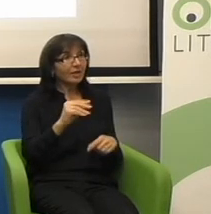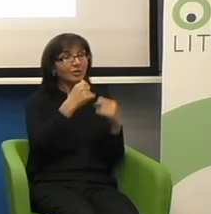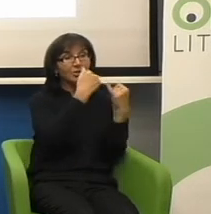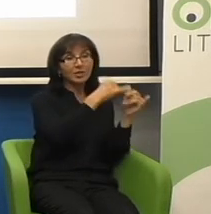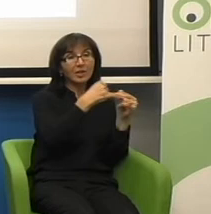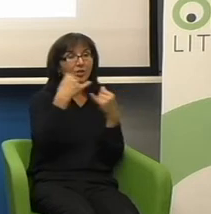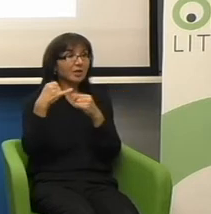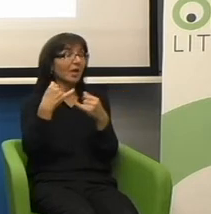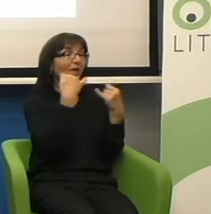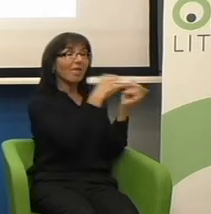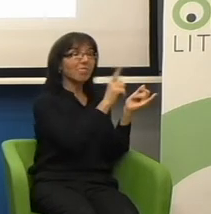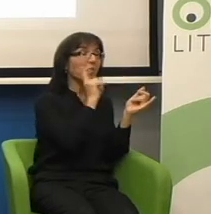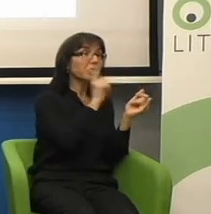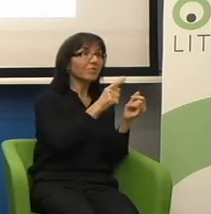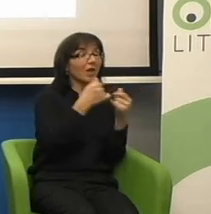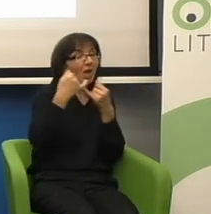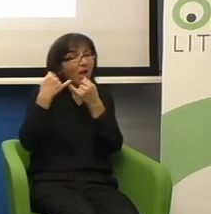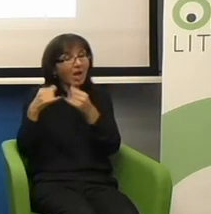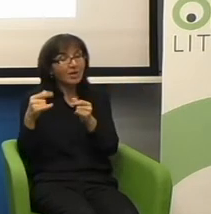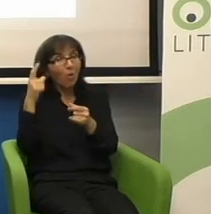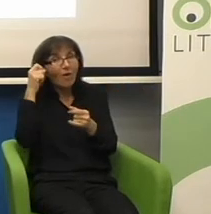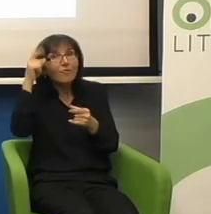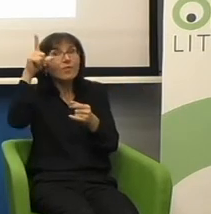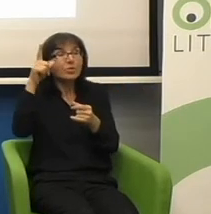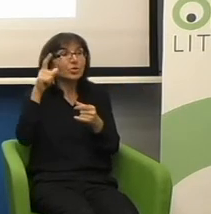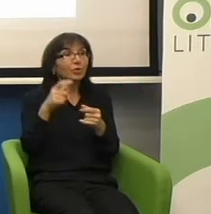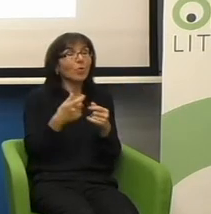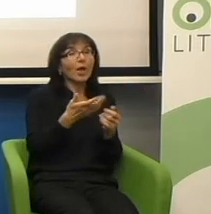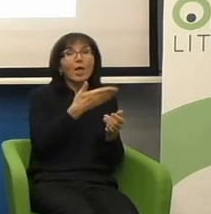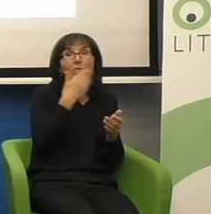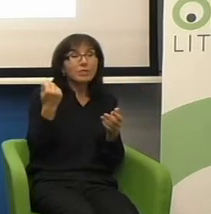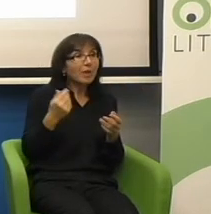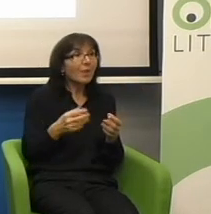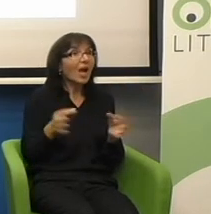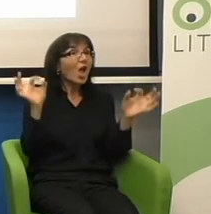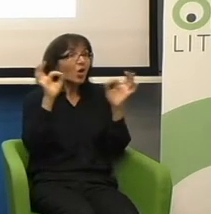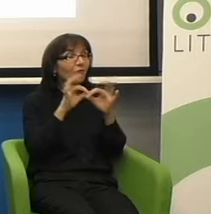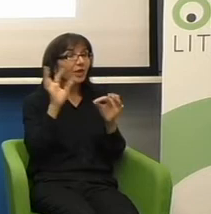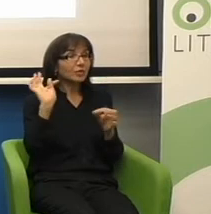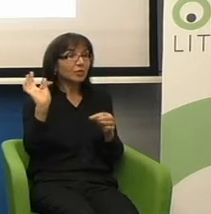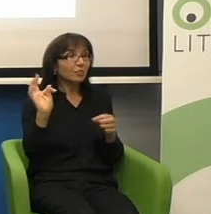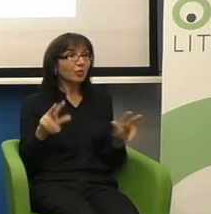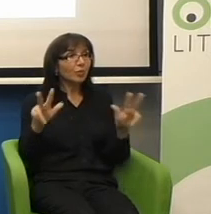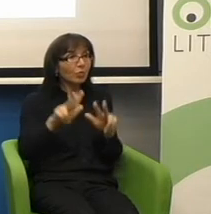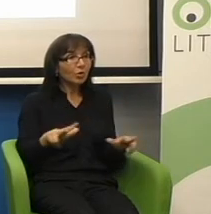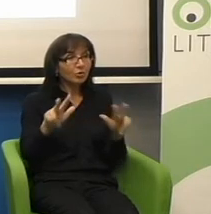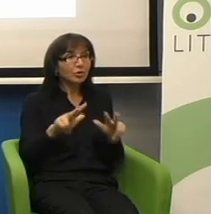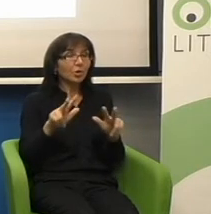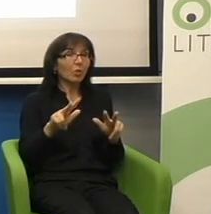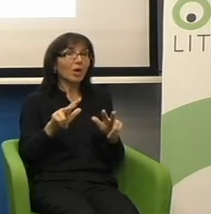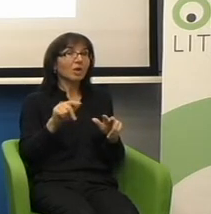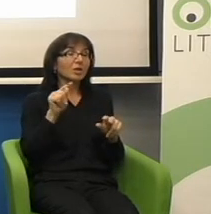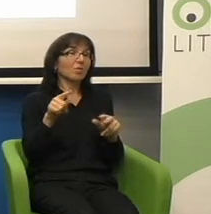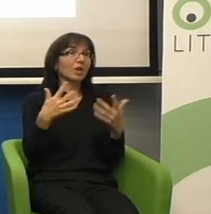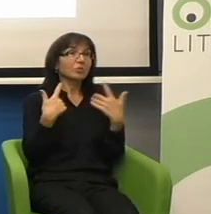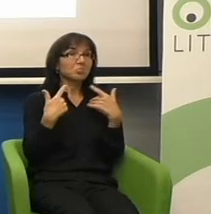ona jakby tracąc kontakt ze swoją rodziną, ze swoim rodzeństwem, przyjmuje to, jakby co podała, tak? I